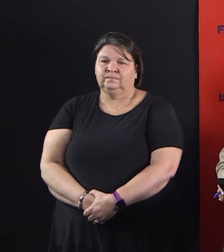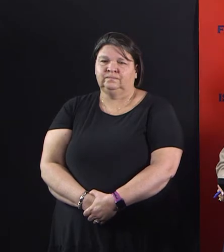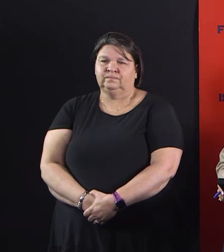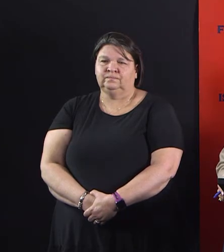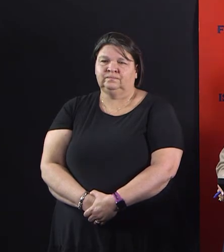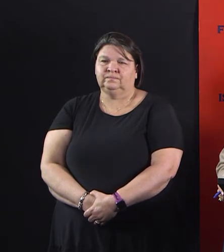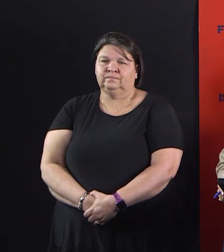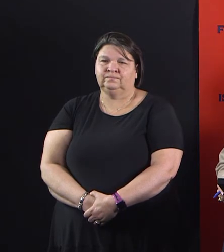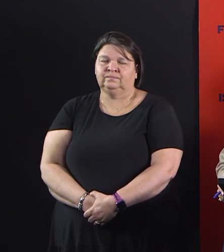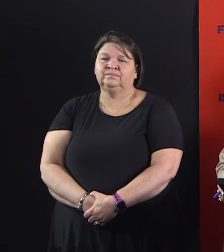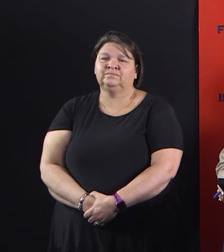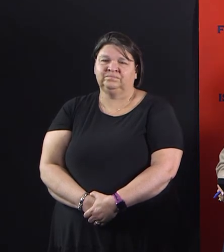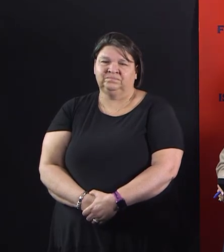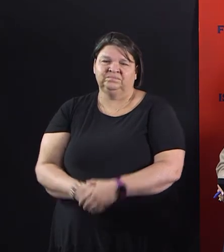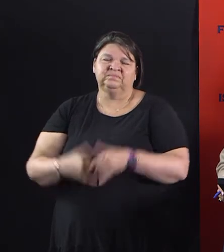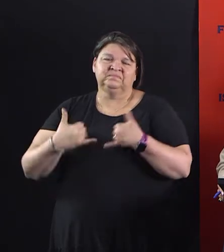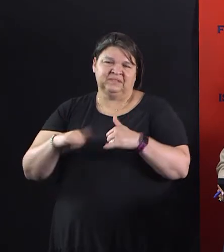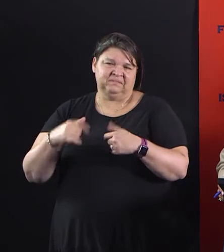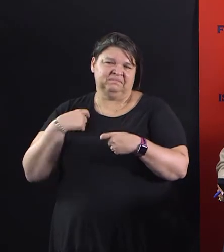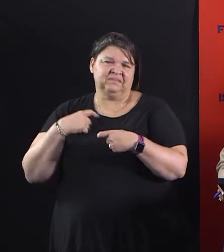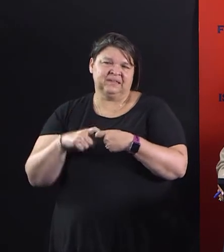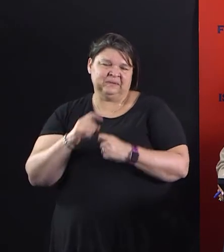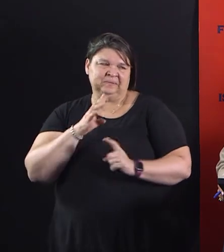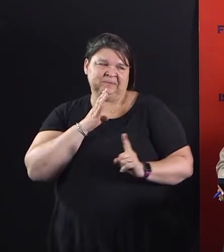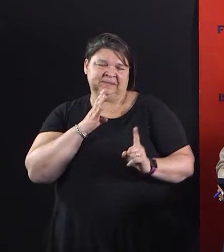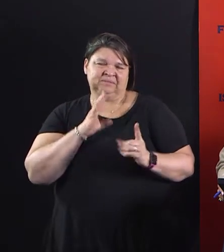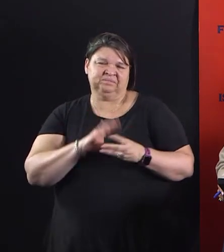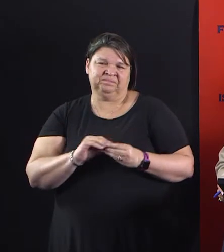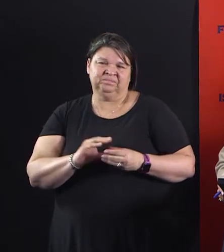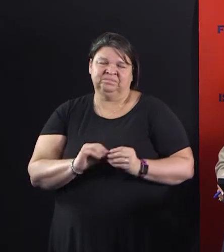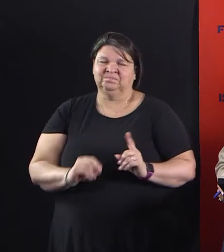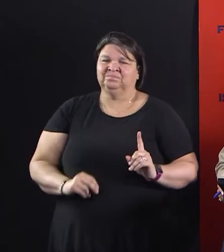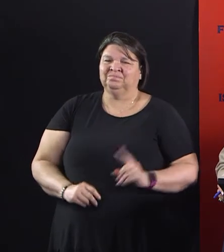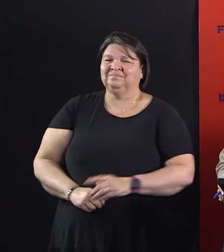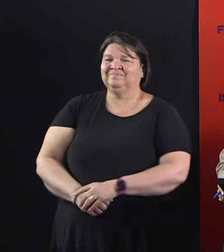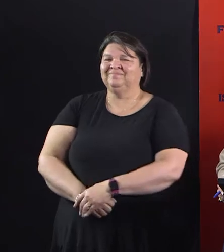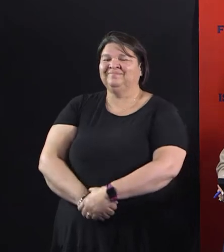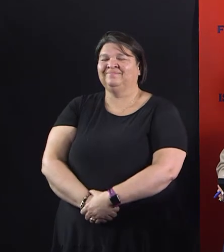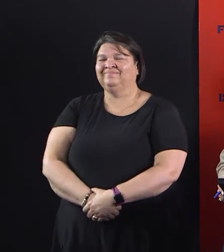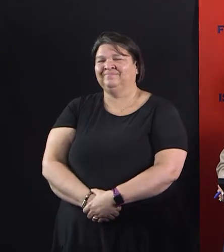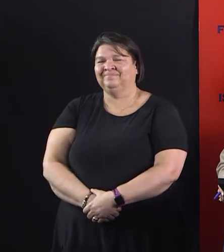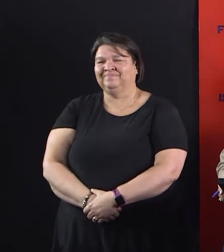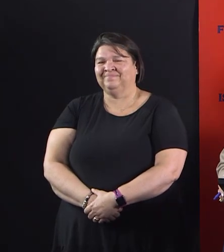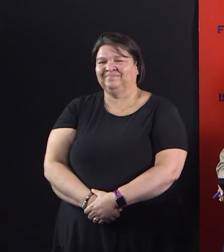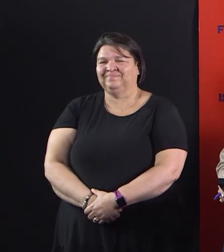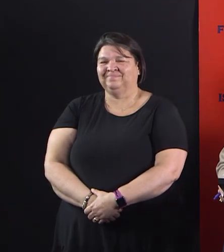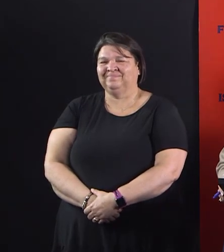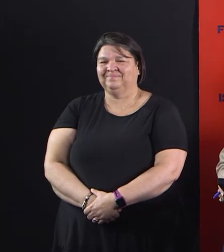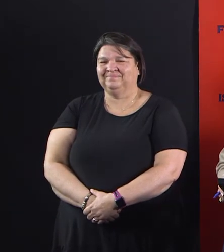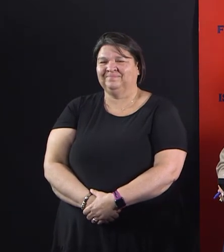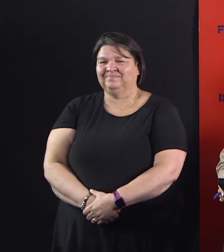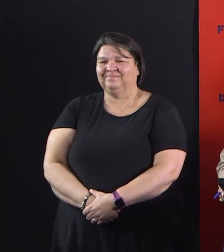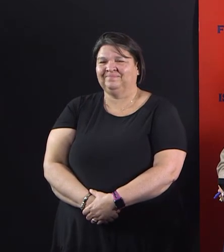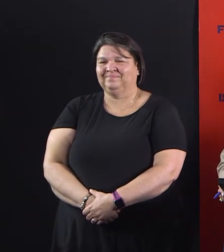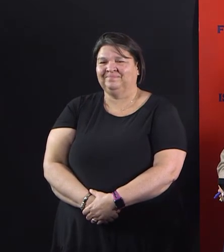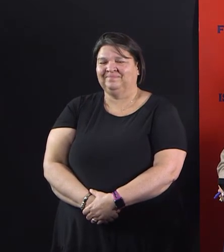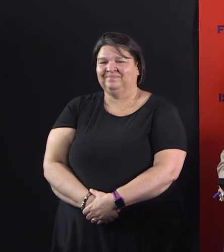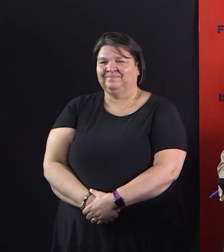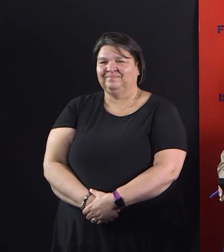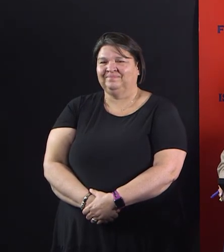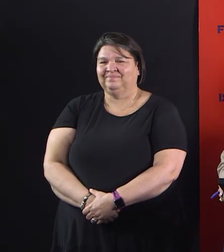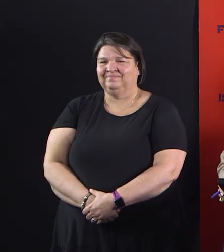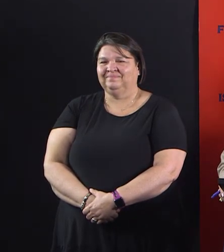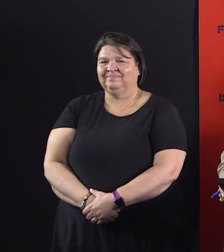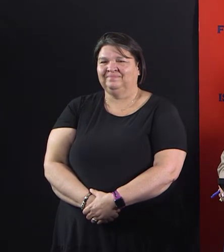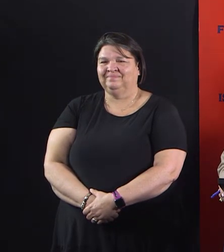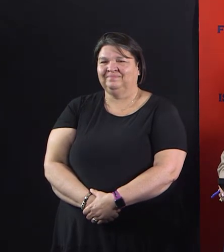muy importante donde ustedes pueden checarse este tipo de situaciones y es una línea de 24 horas. El teléfono es